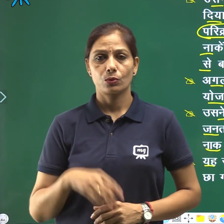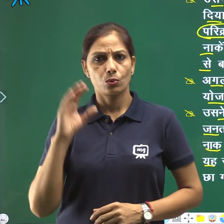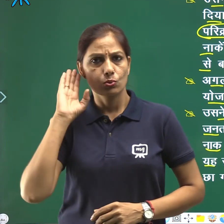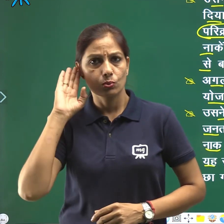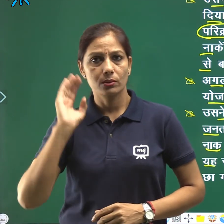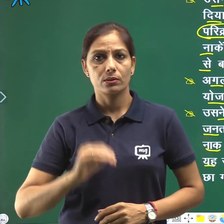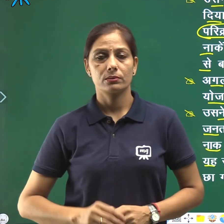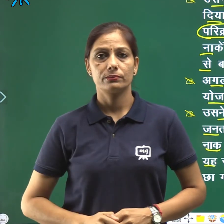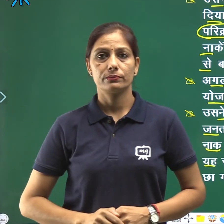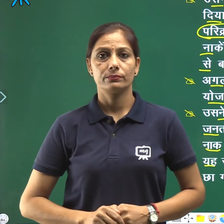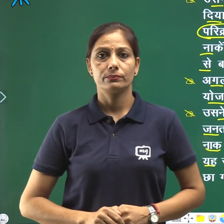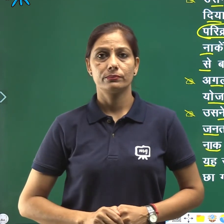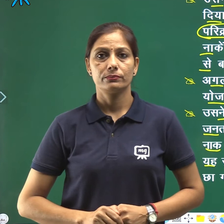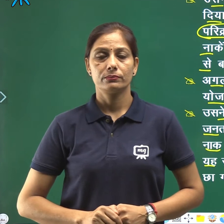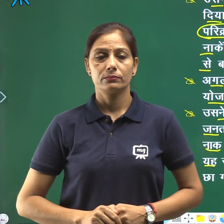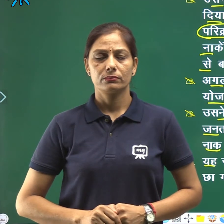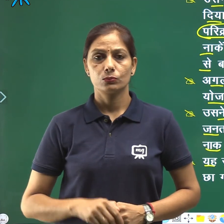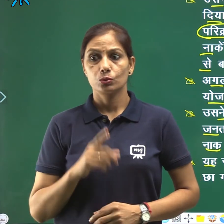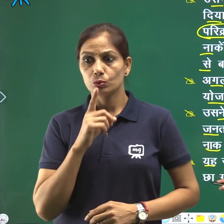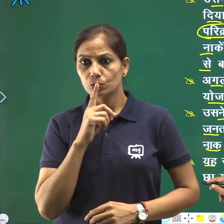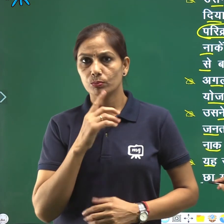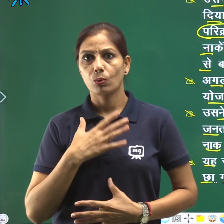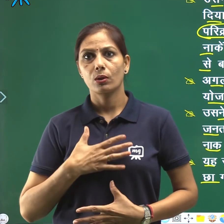सुनकर सन्नाटा छा गया।